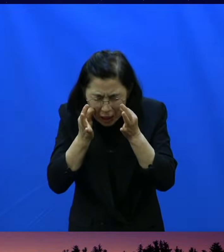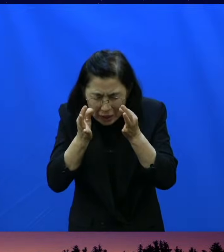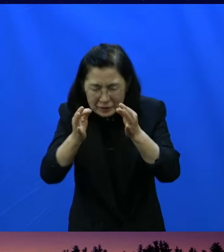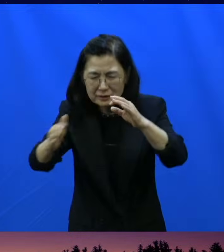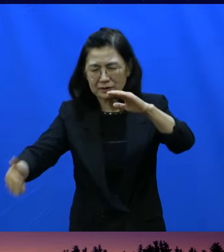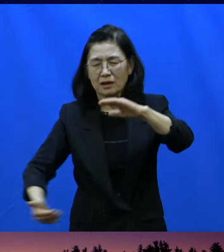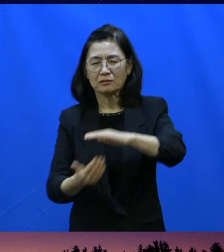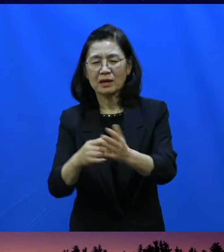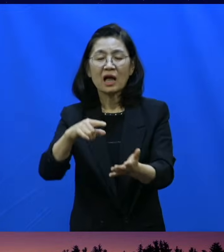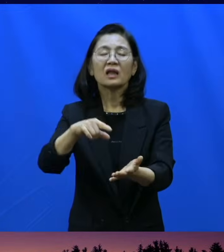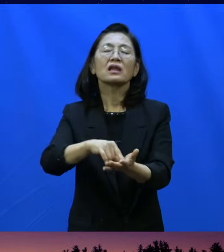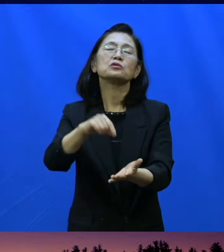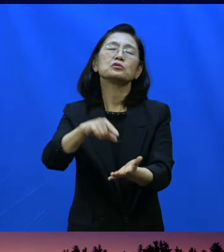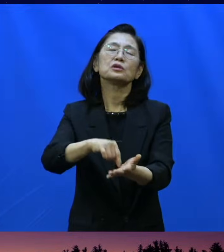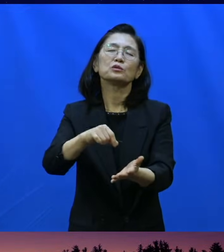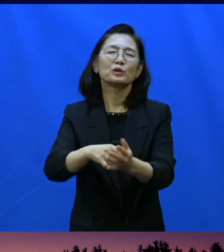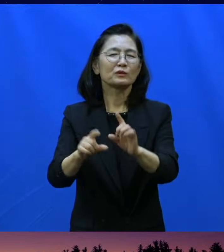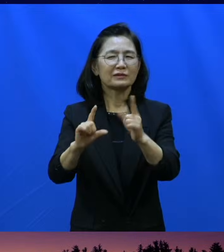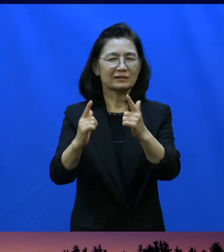않았다.